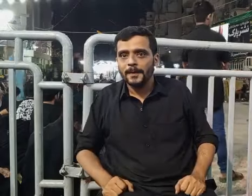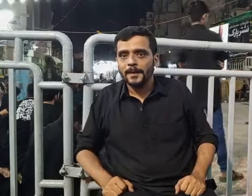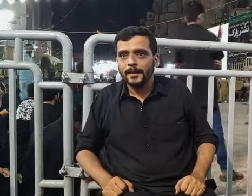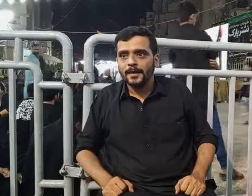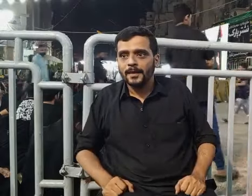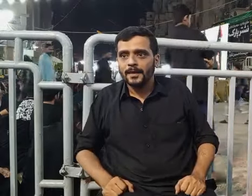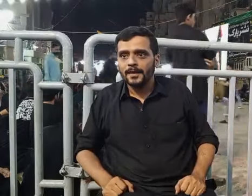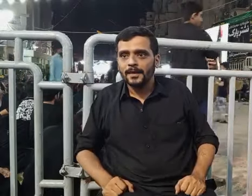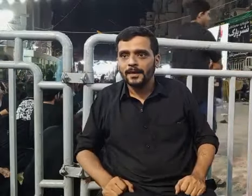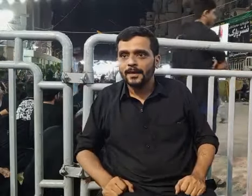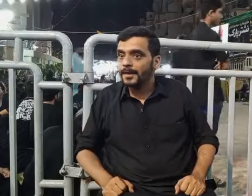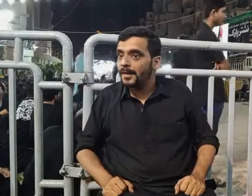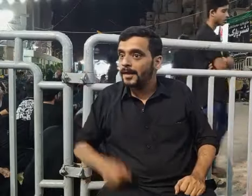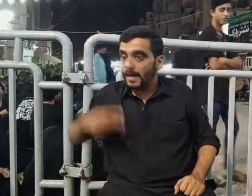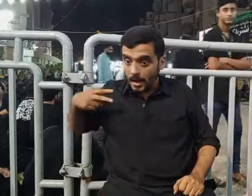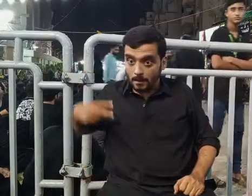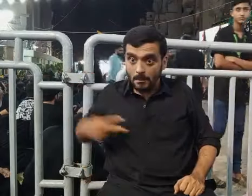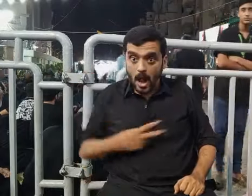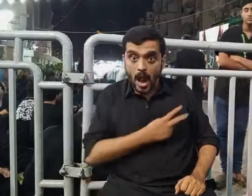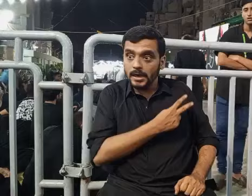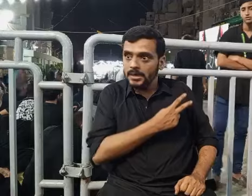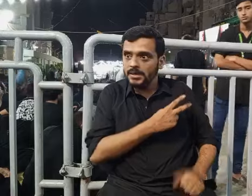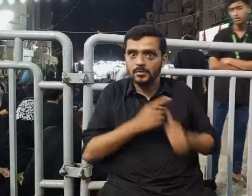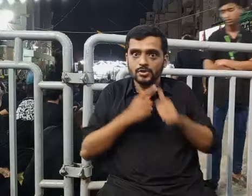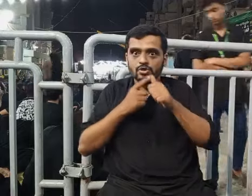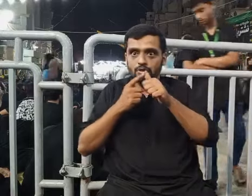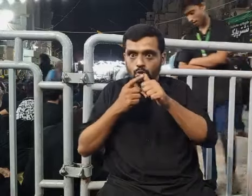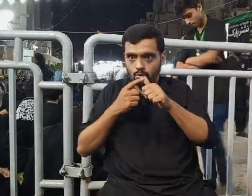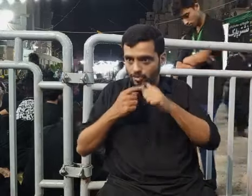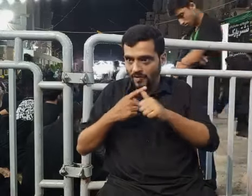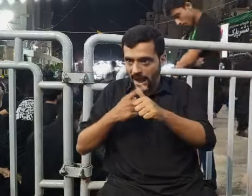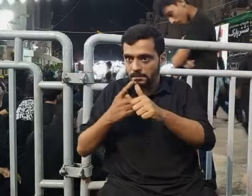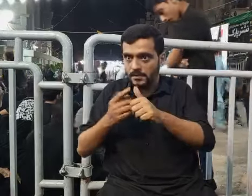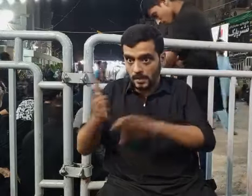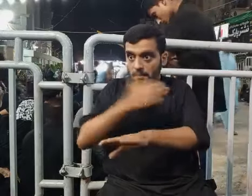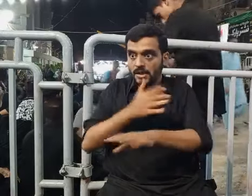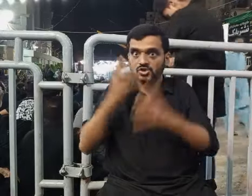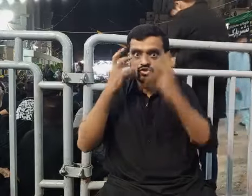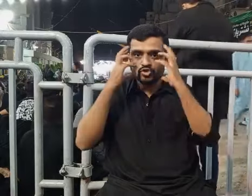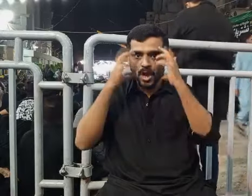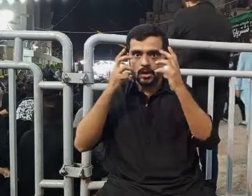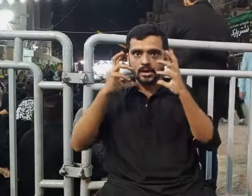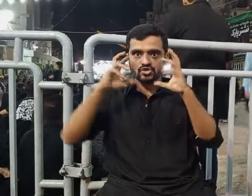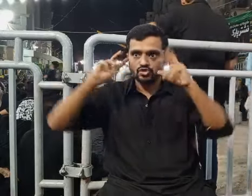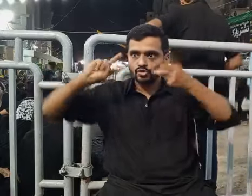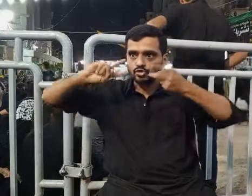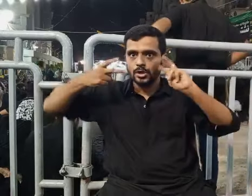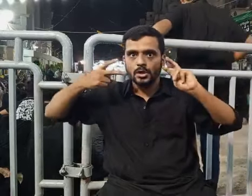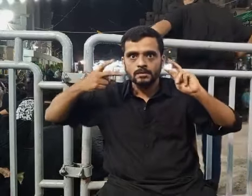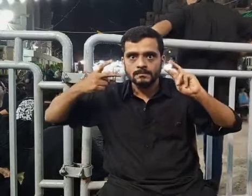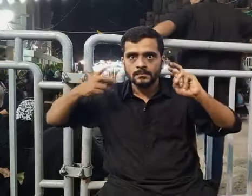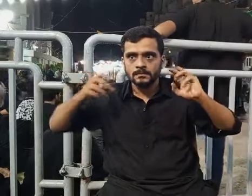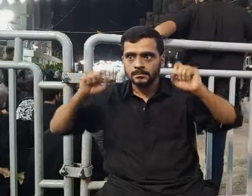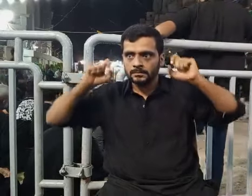نبوت کا امامت سے تعلق سمجھ آ گیا، کلمہ تھا امامت سے باقاعدہ شروع ہو، جس میں کچھ گزارشات ہیں، وہ